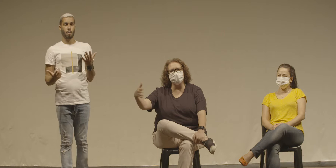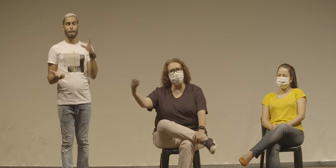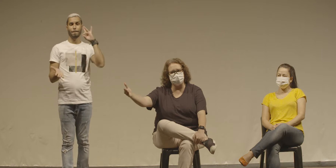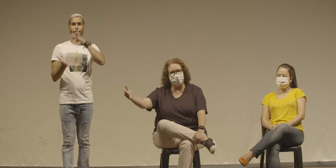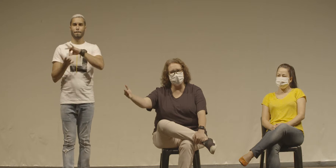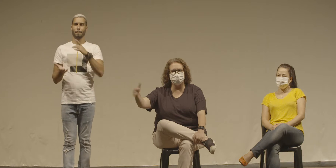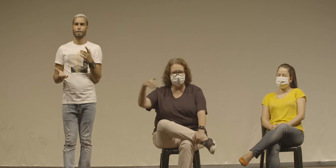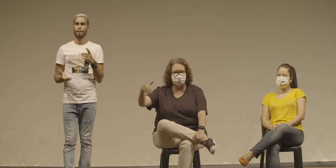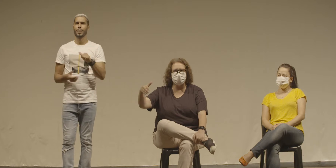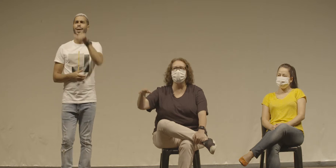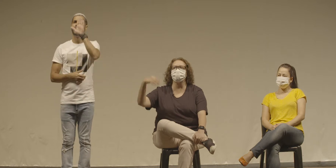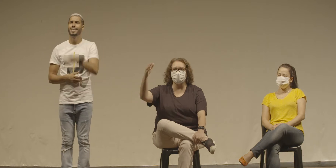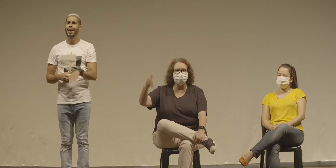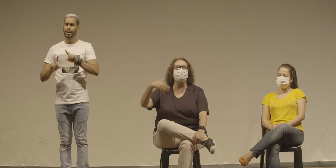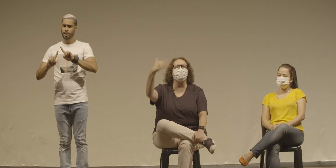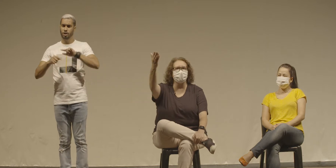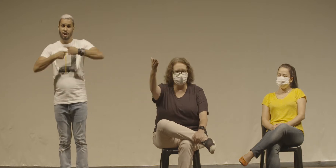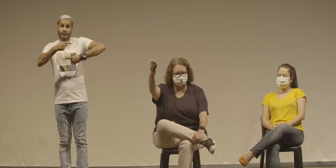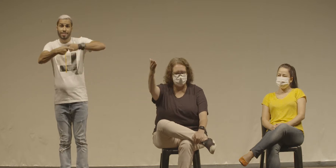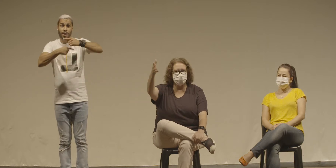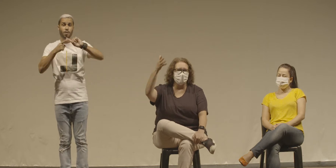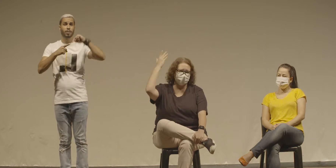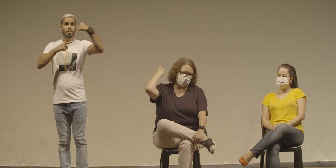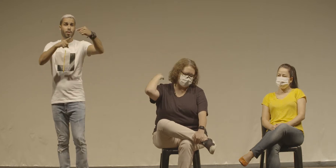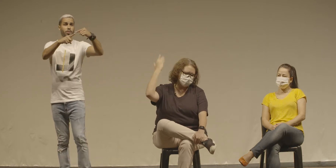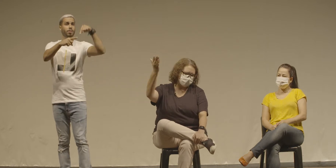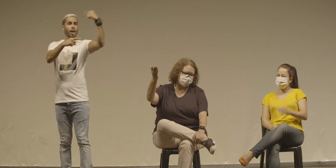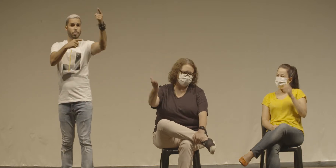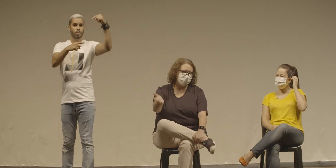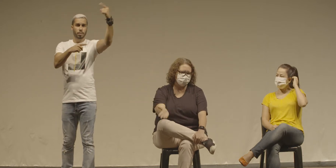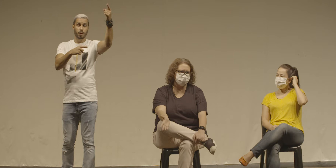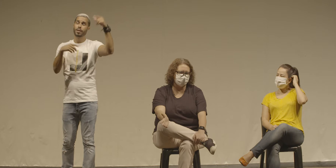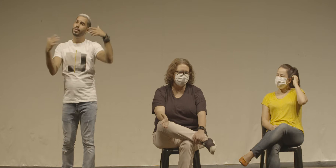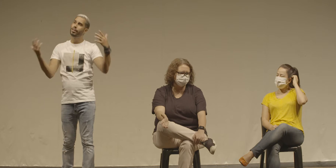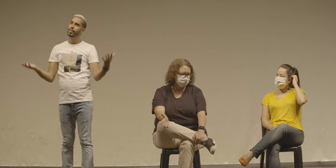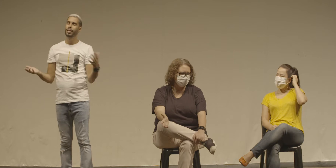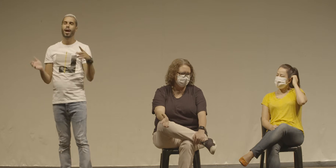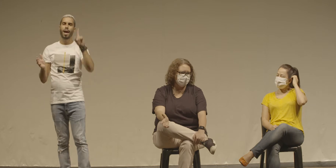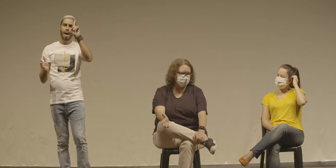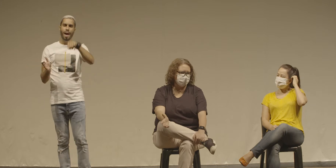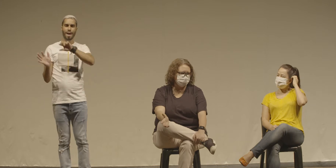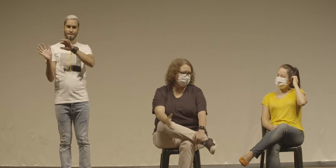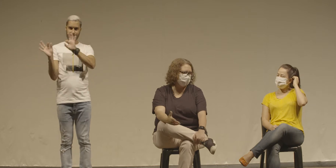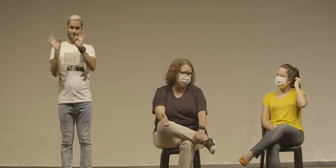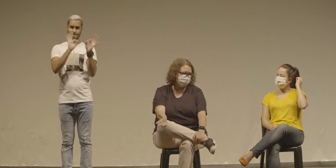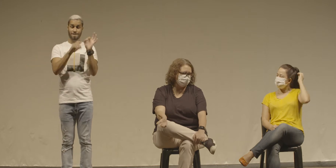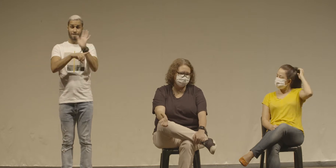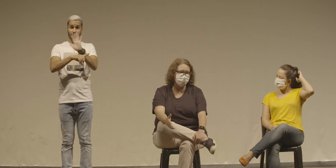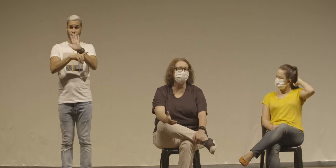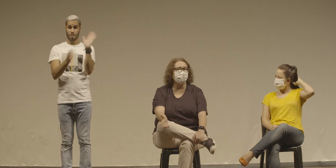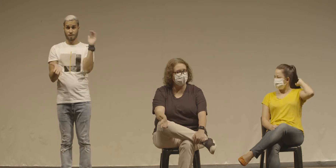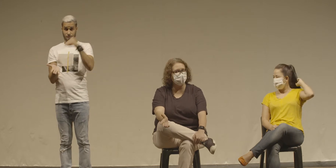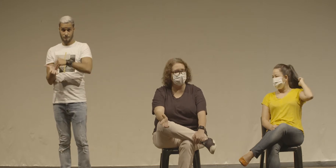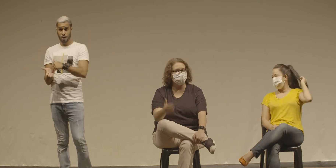quem veio depois e quem virá aí na frente, que é a pergunta que a gente deixa no final do filme, que se ninguém plantar